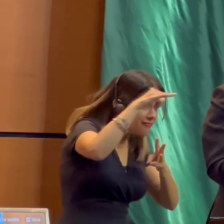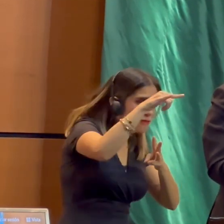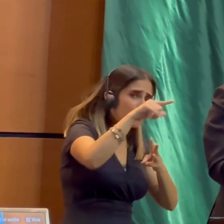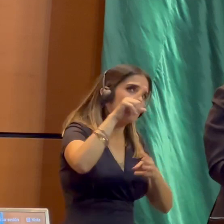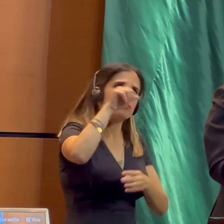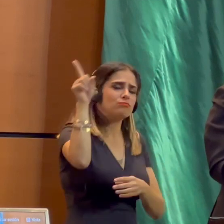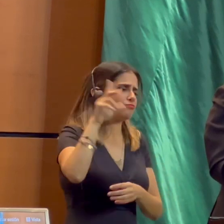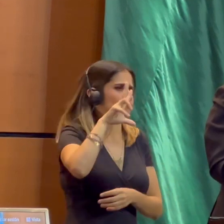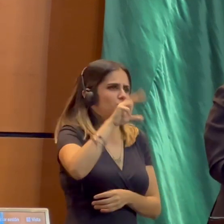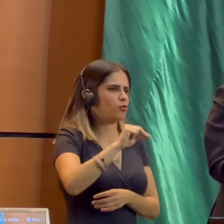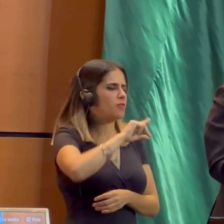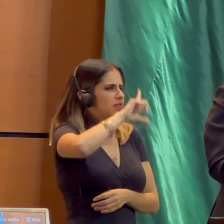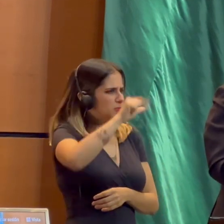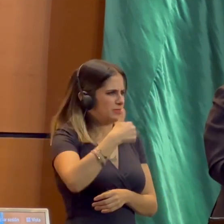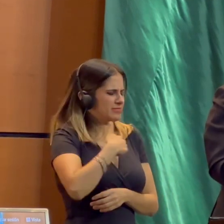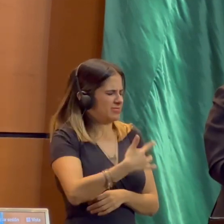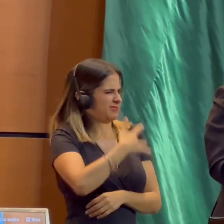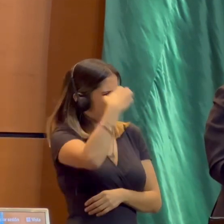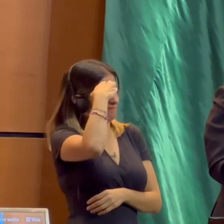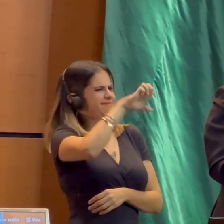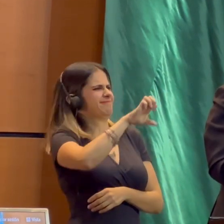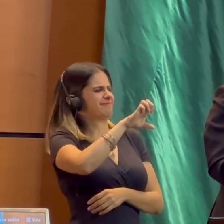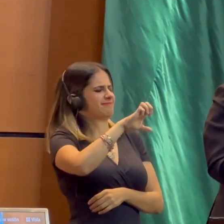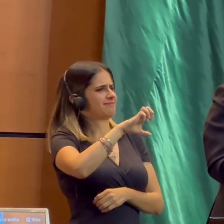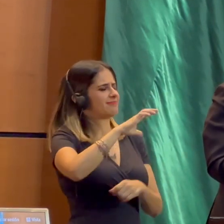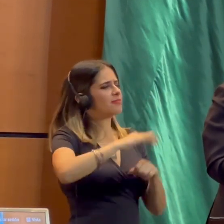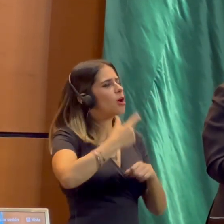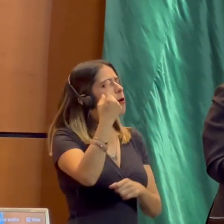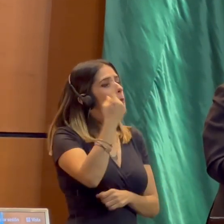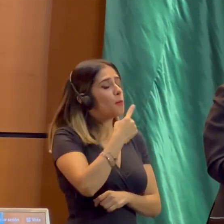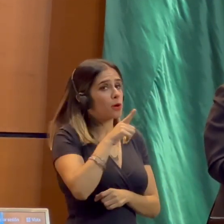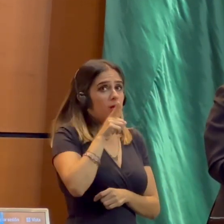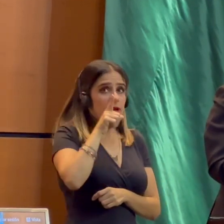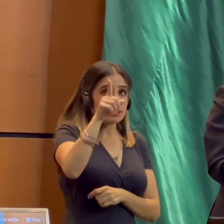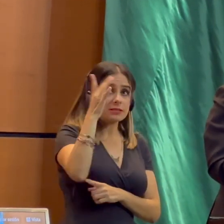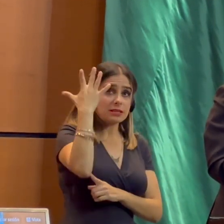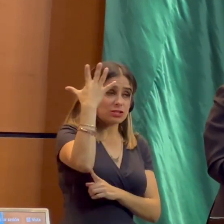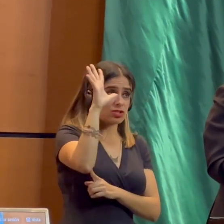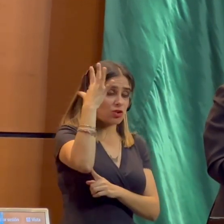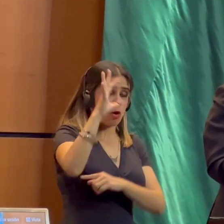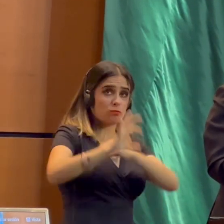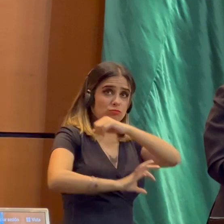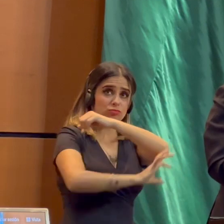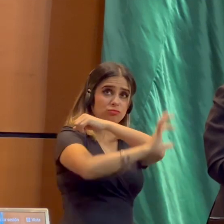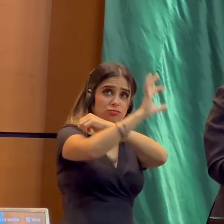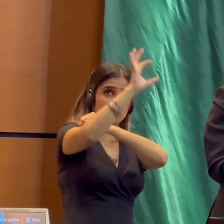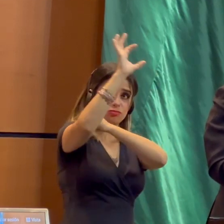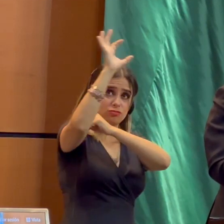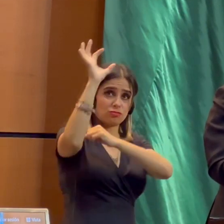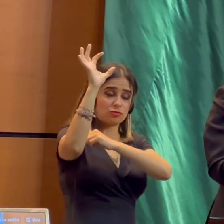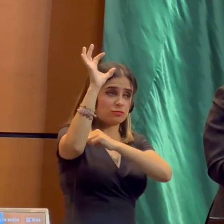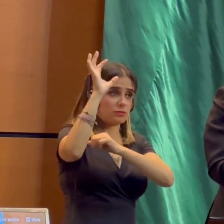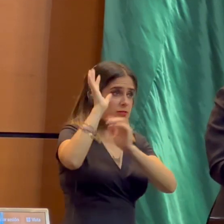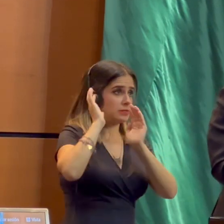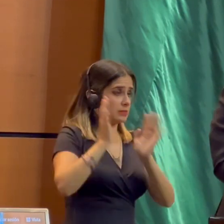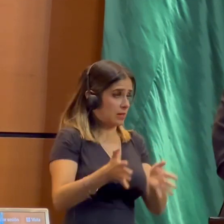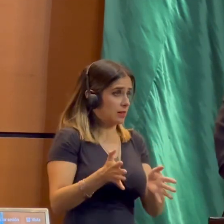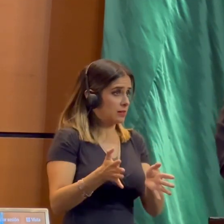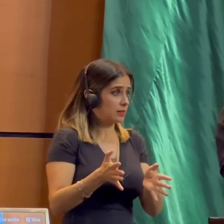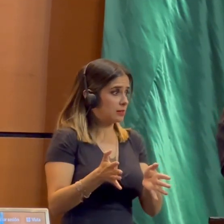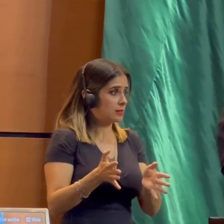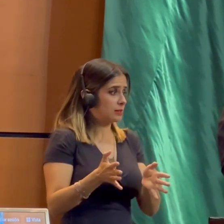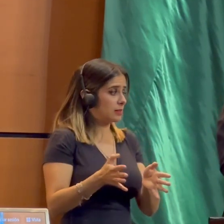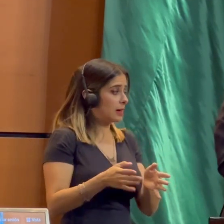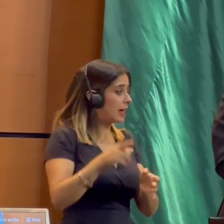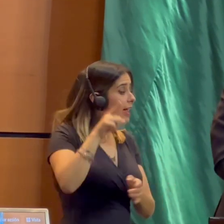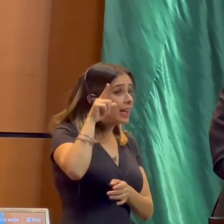沈んだ後ですが高さがありますので物体が何らか夕日に照らされていてもよかったのに全く